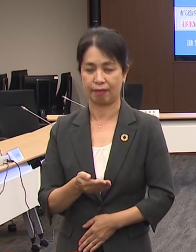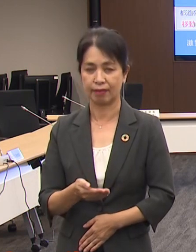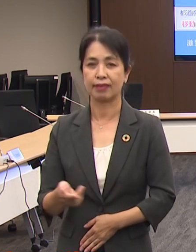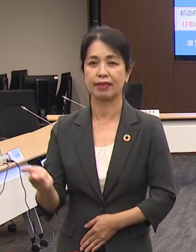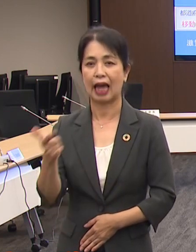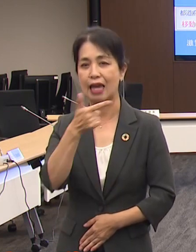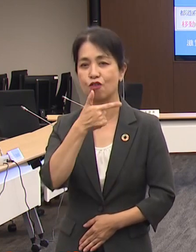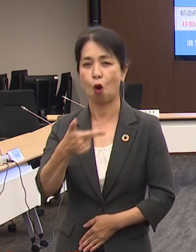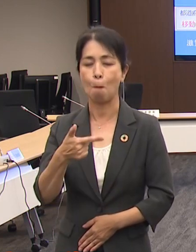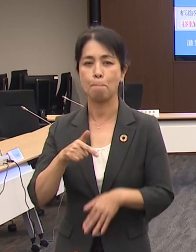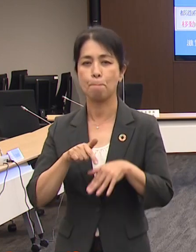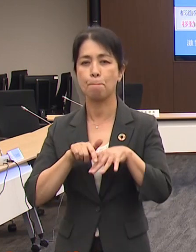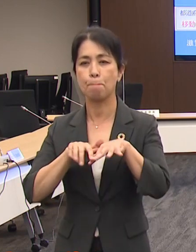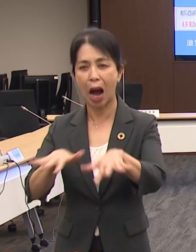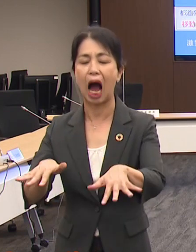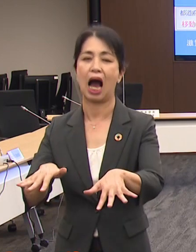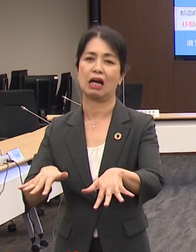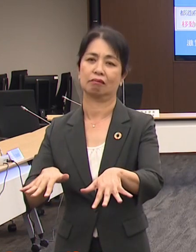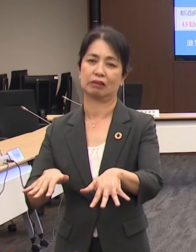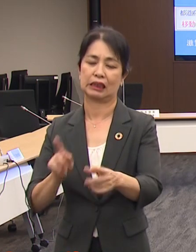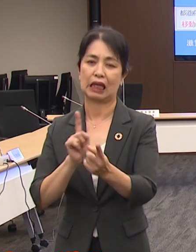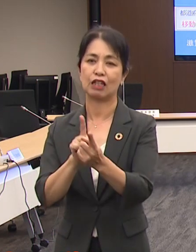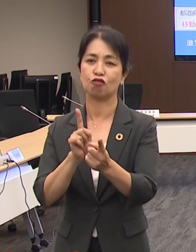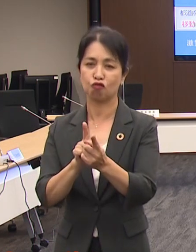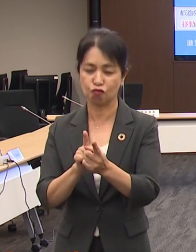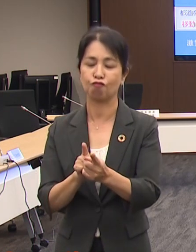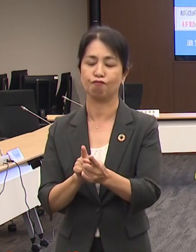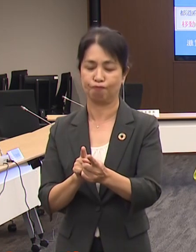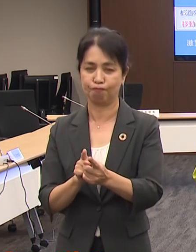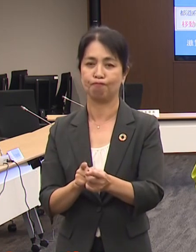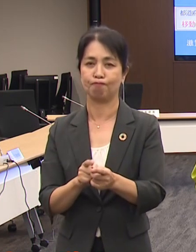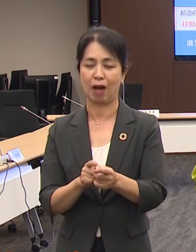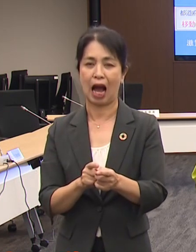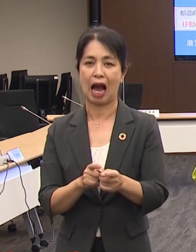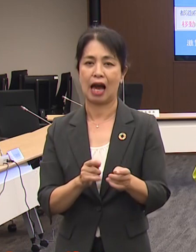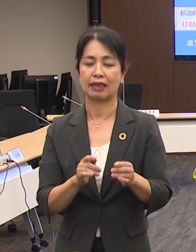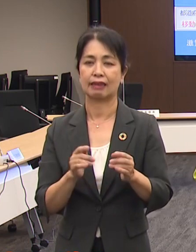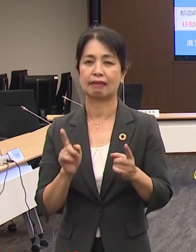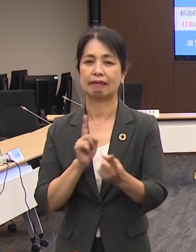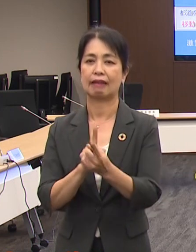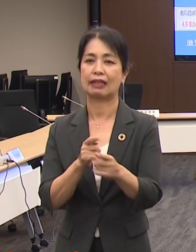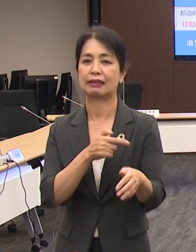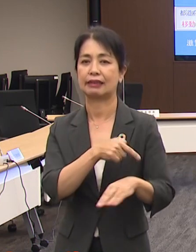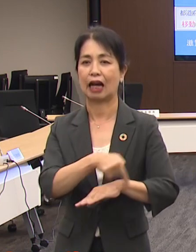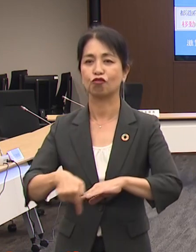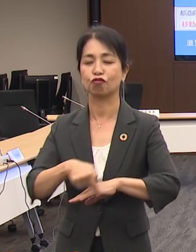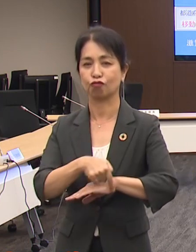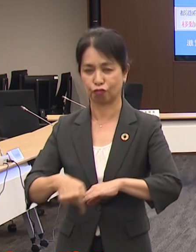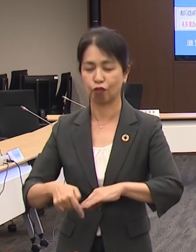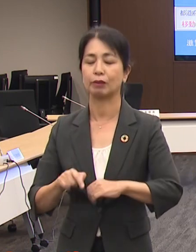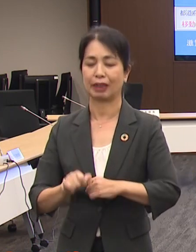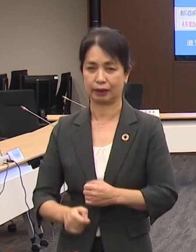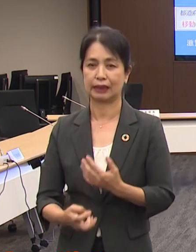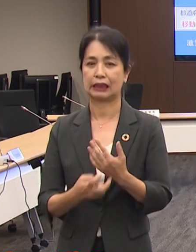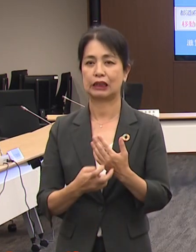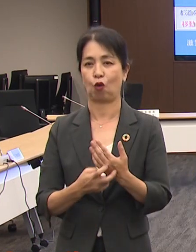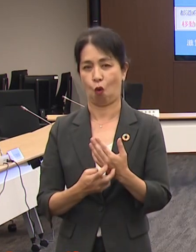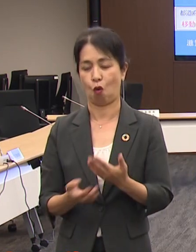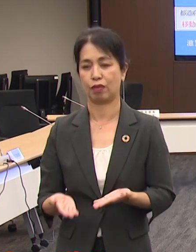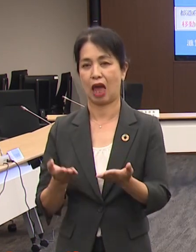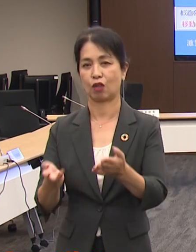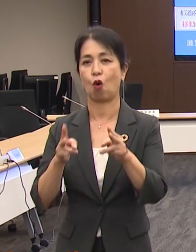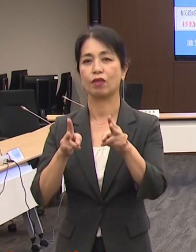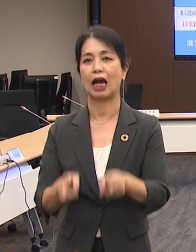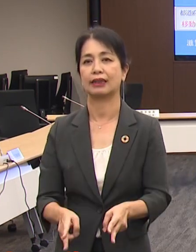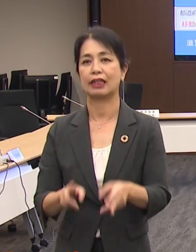次の波に備えた対策をしっかりと進めていきたいと思います。まず医療の提供